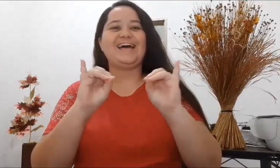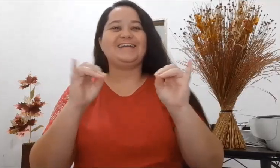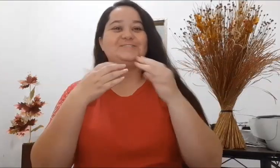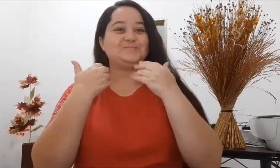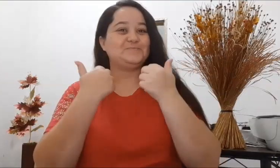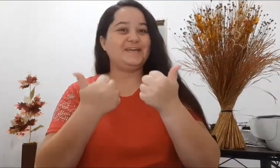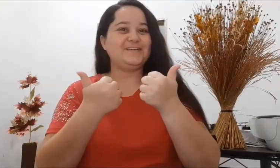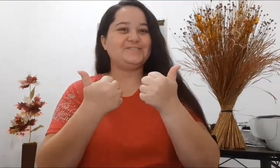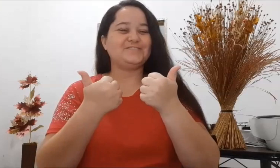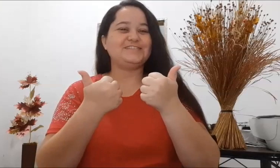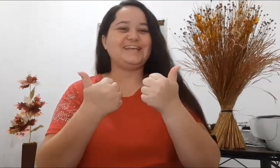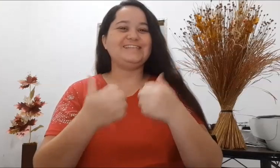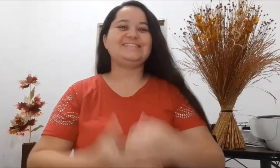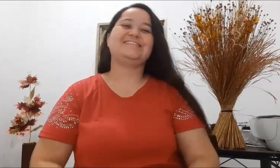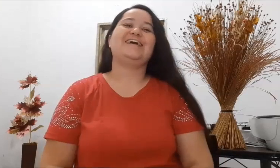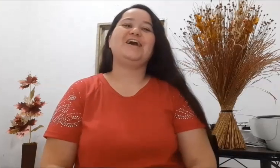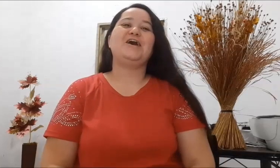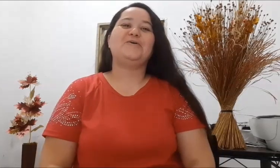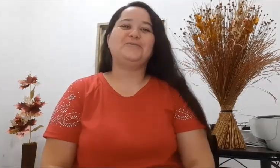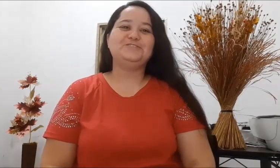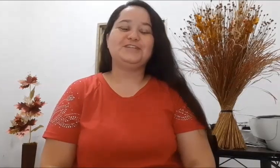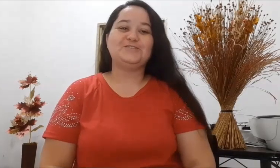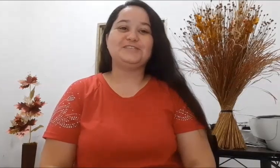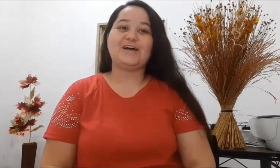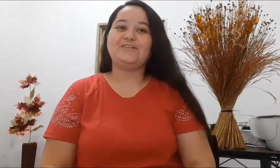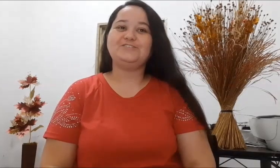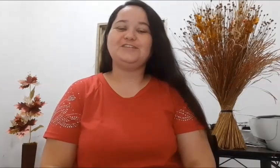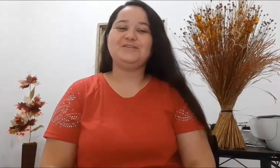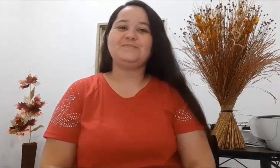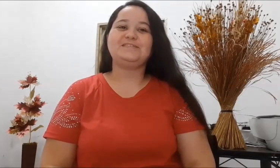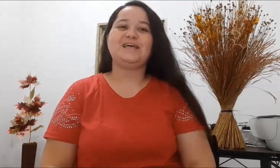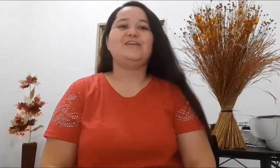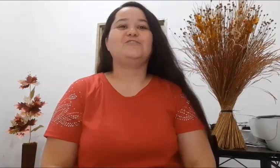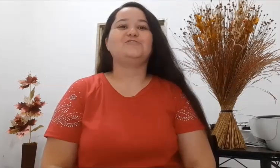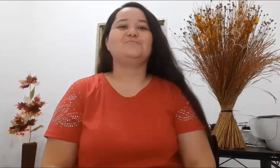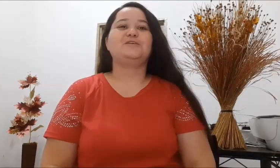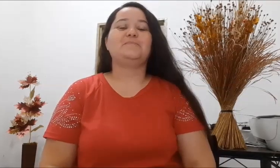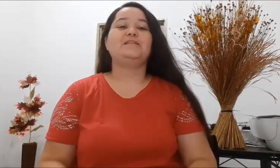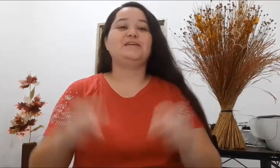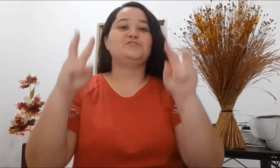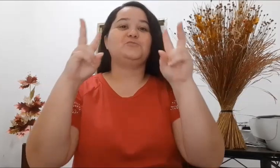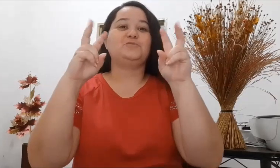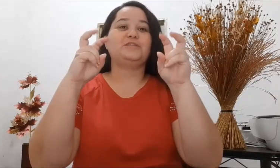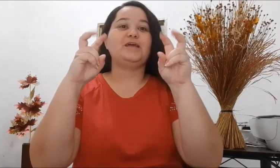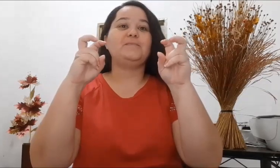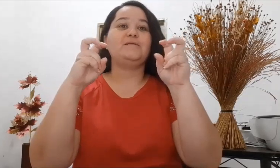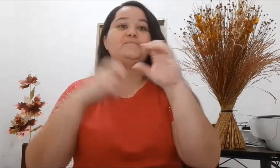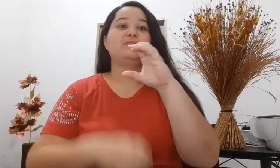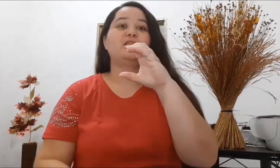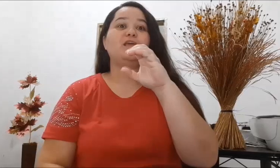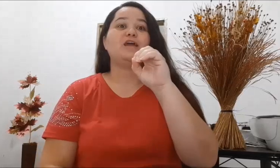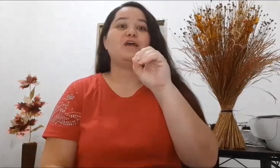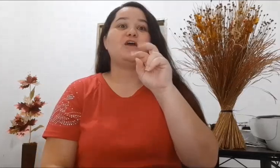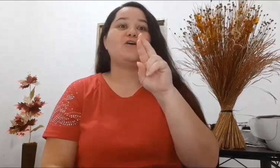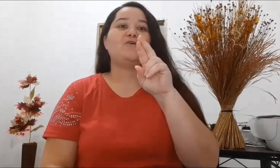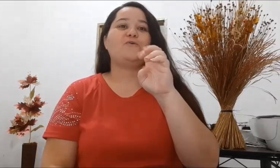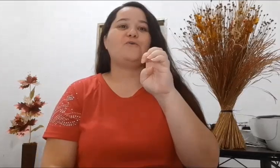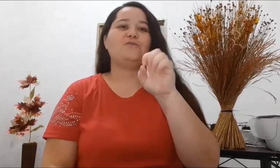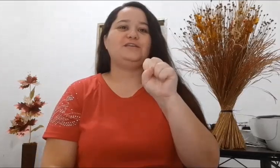Olá, tudo bem com vocês? Hoje na nossa aula de Libras, nós vamos aprender sobre o tema